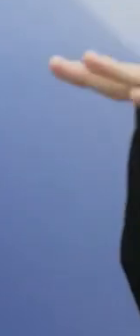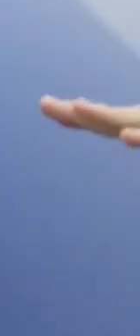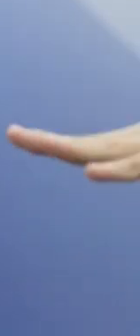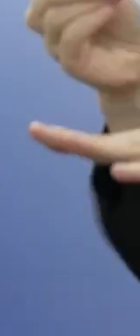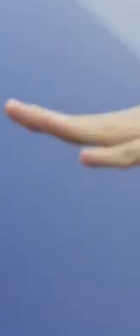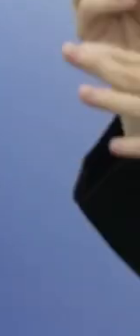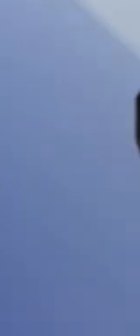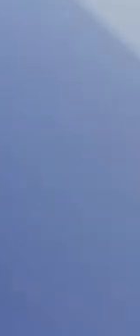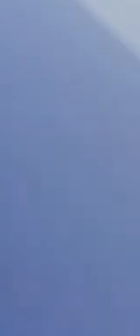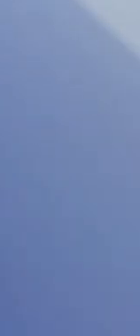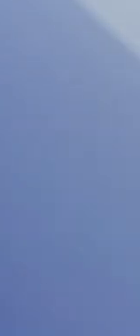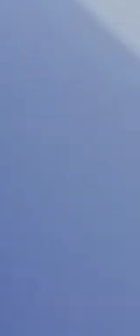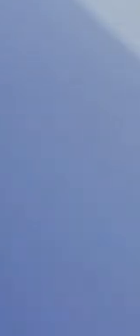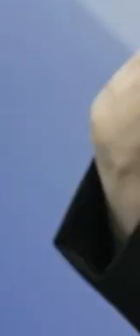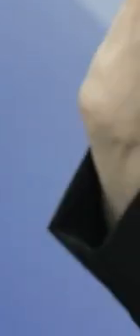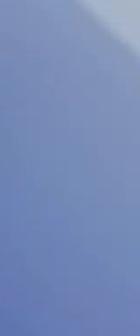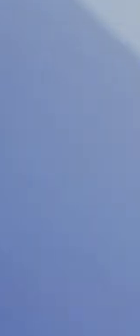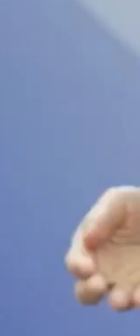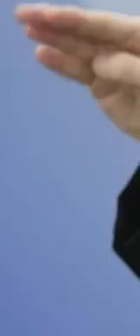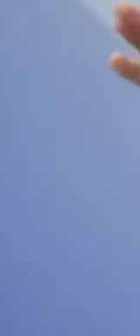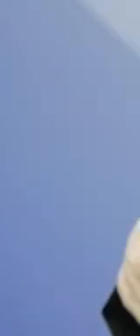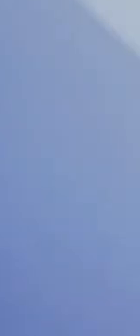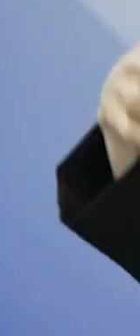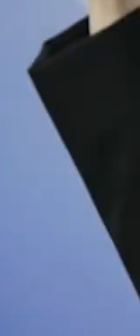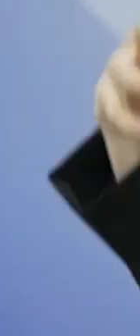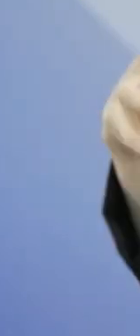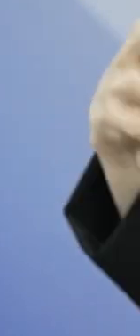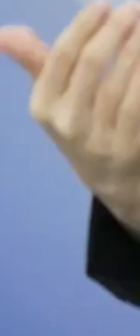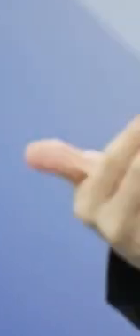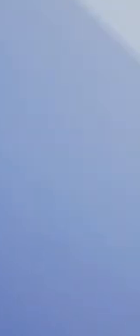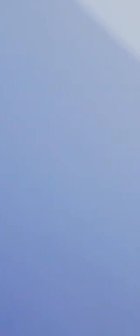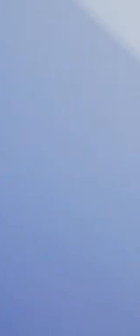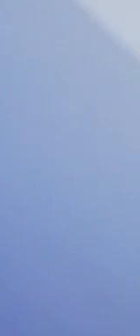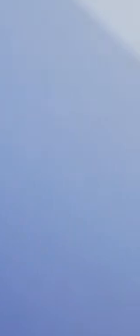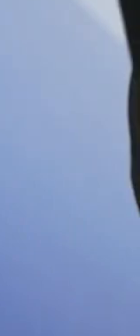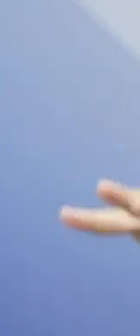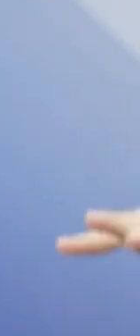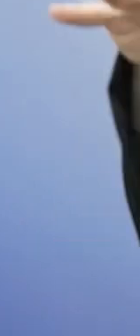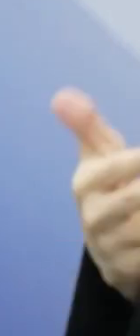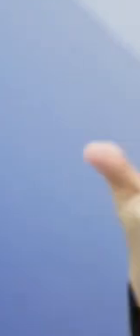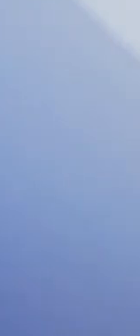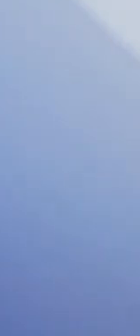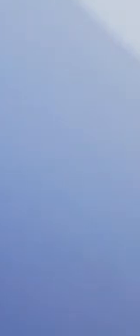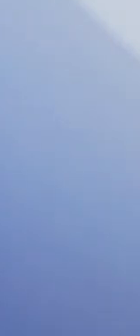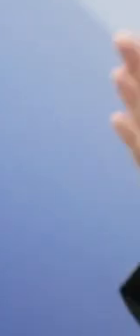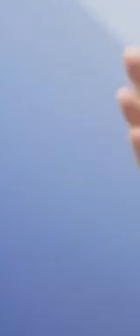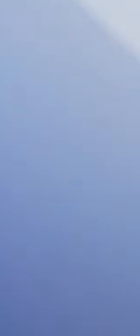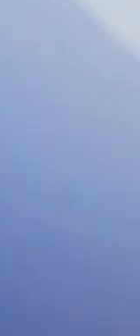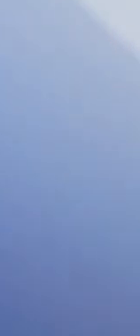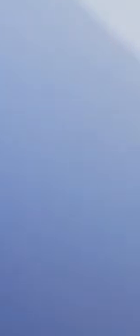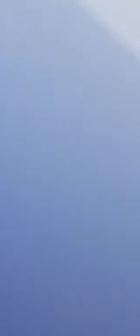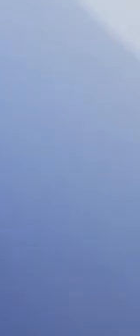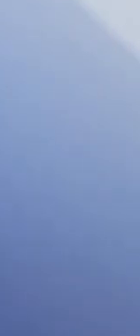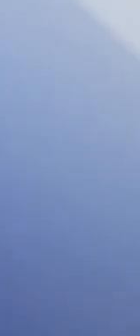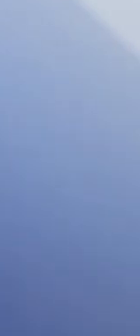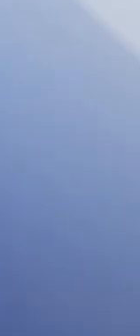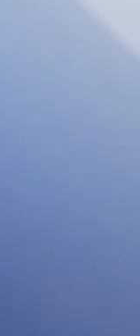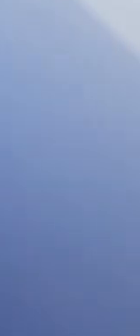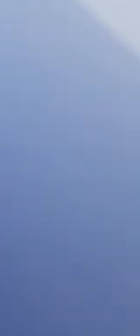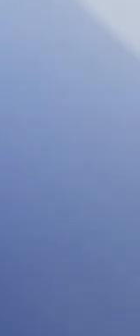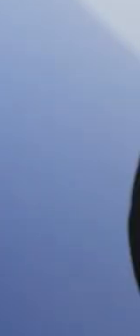협업하여 사전 방류 등으로 홍수에 대비하겠습니다. 특히 원류 위험이 큰 괴산